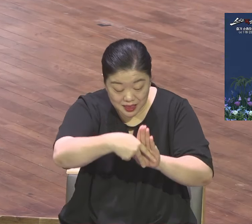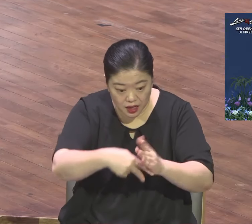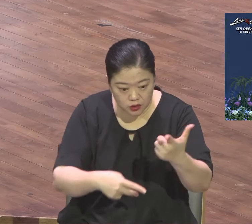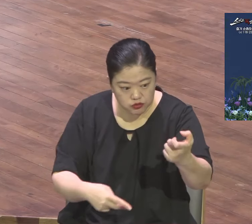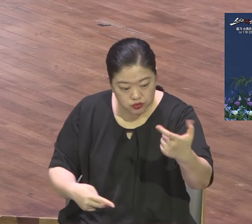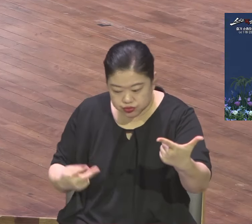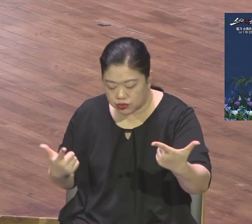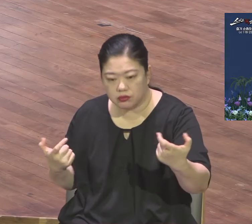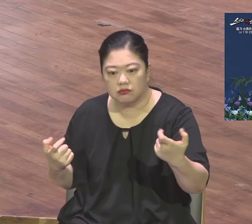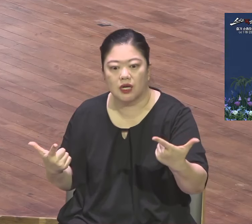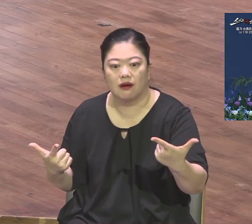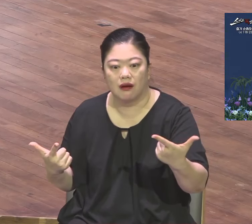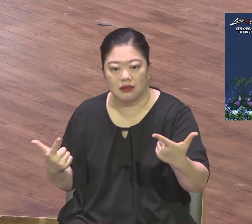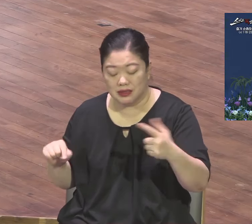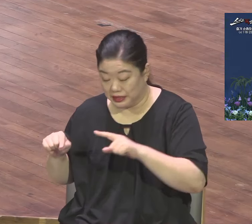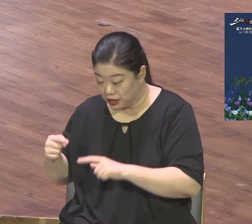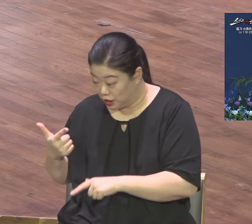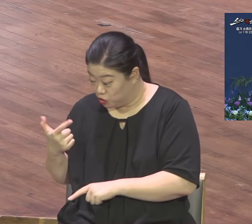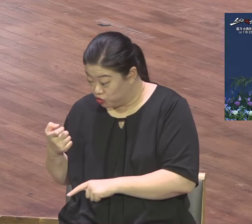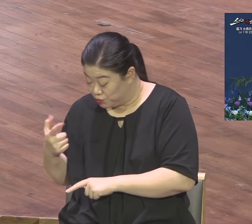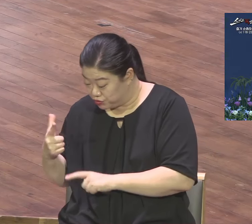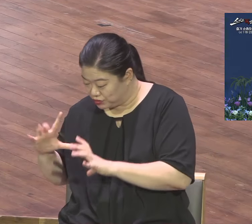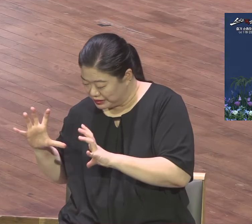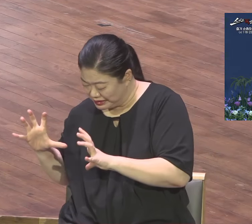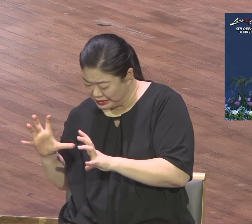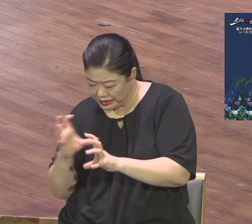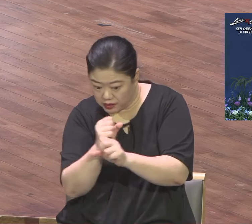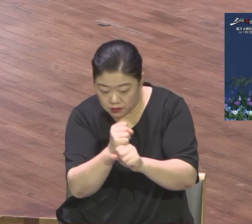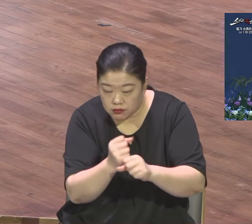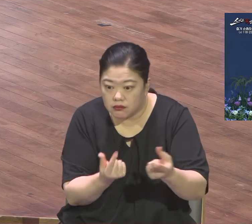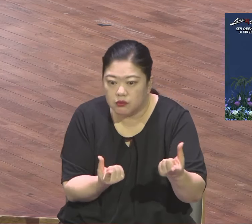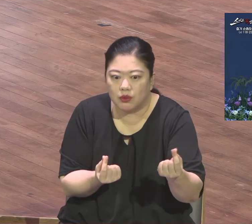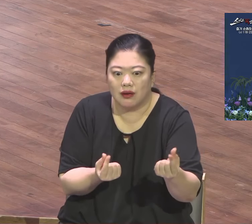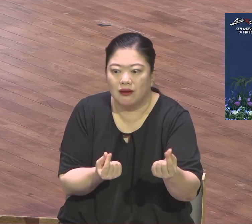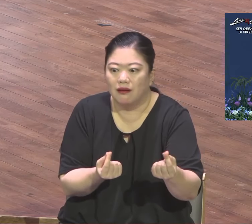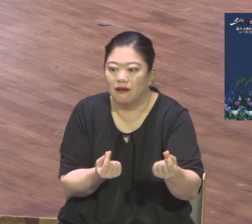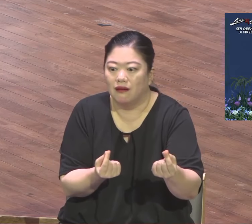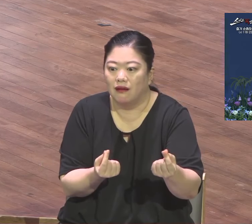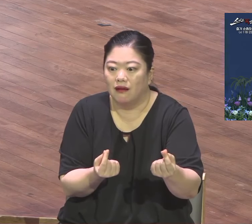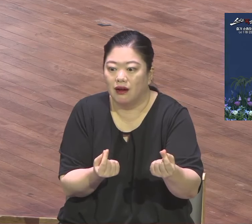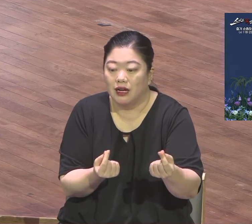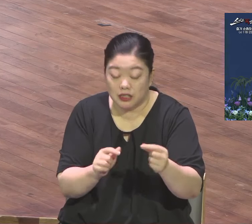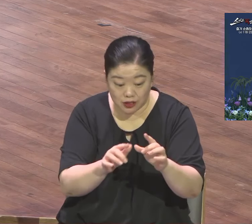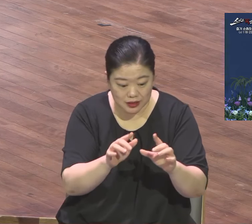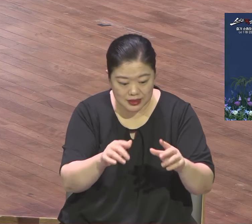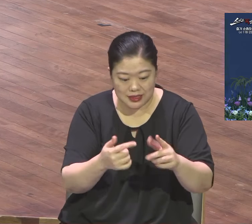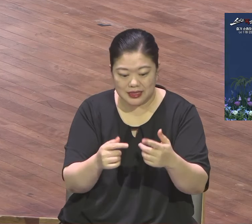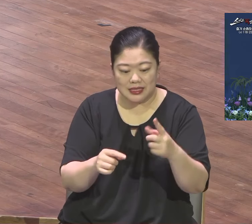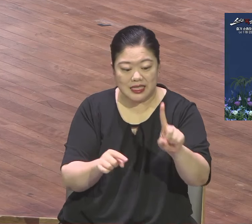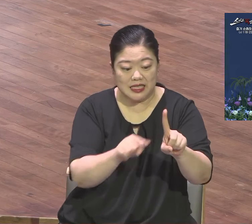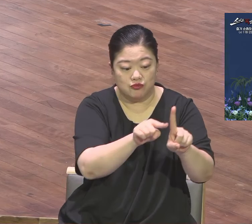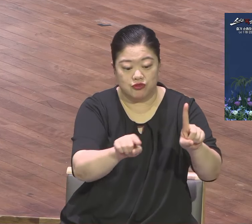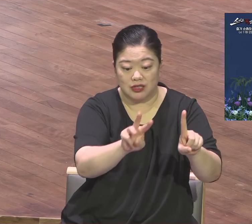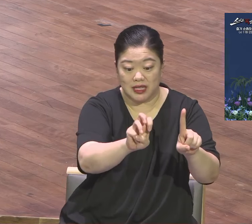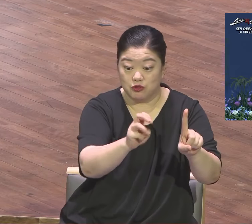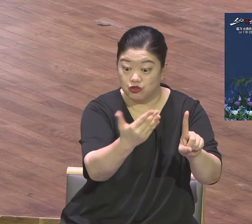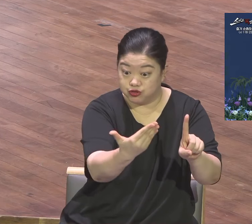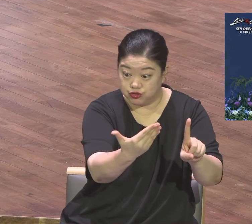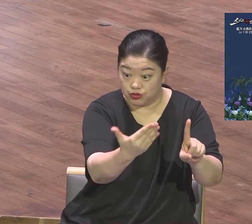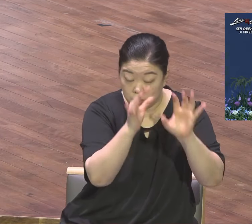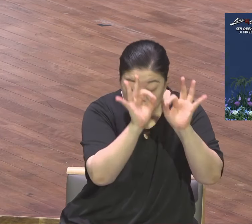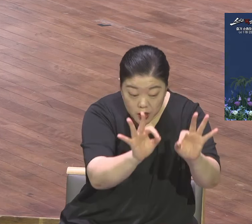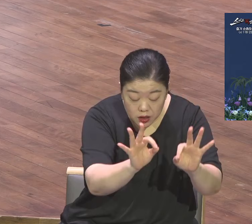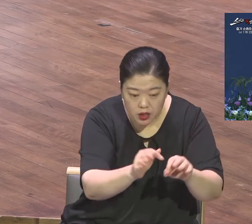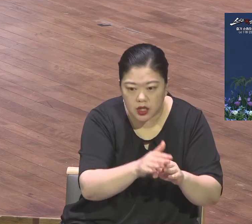이 39장까지는 이 죄에 대한 심판. 죄에 대해서 똑같습니다.